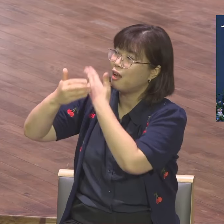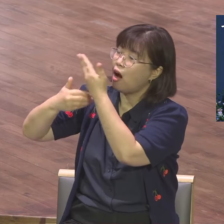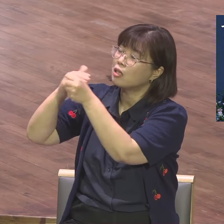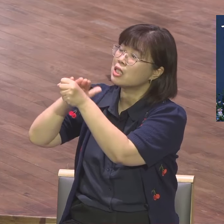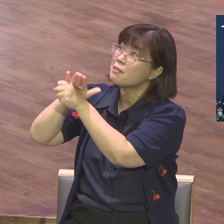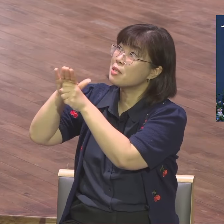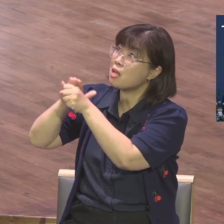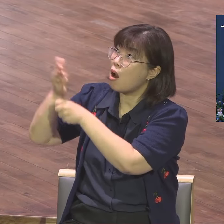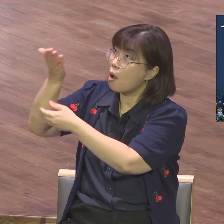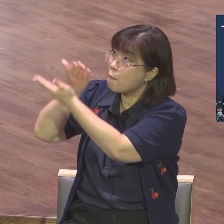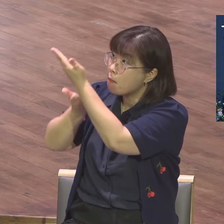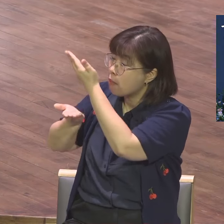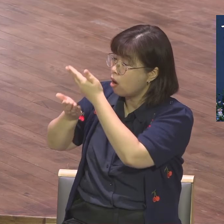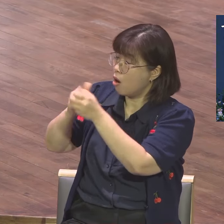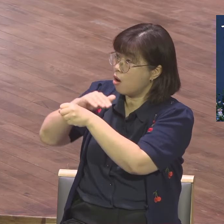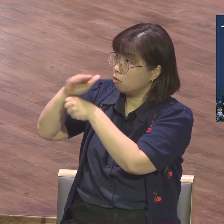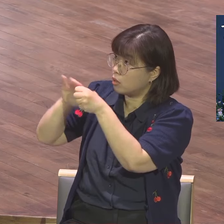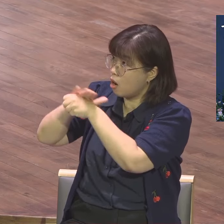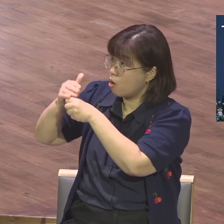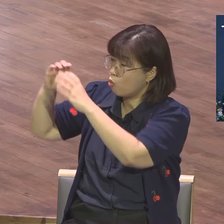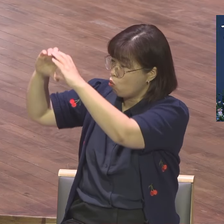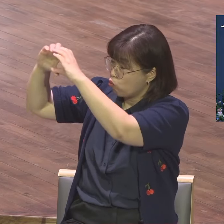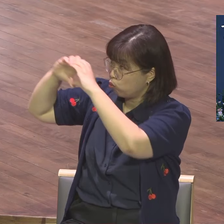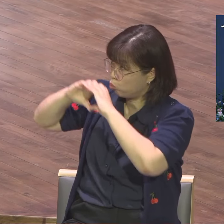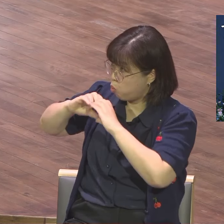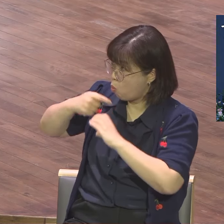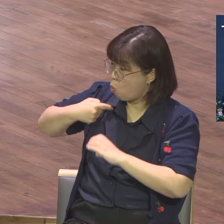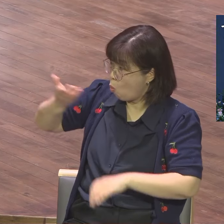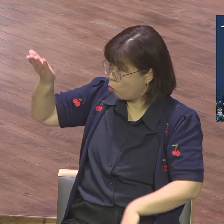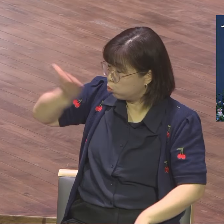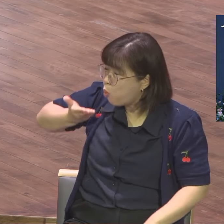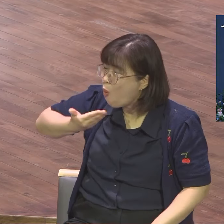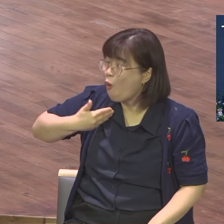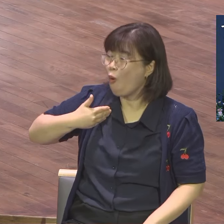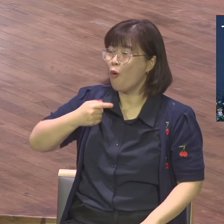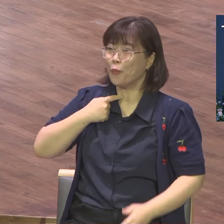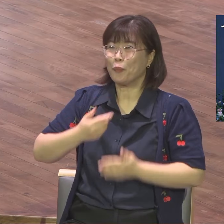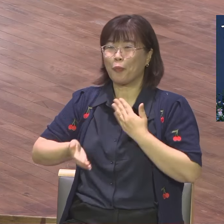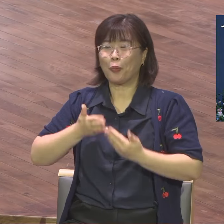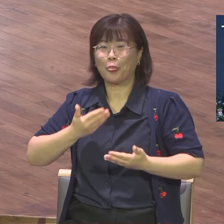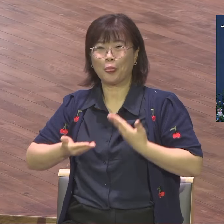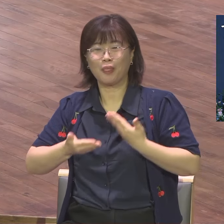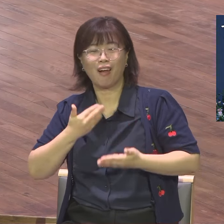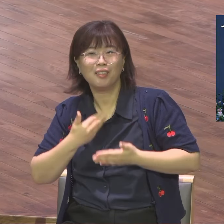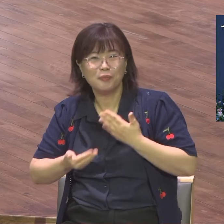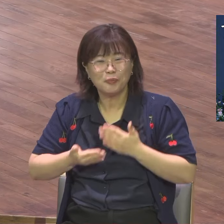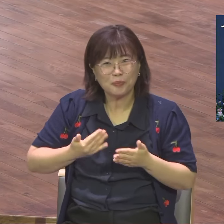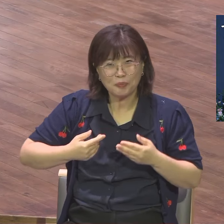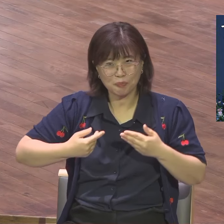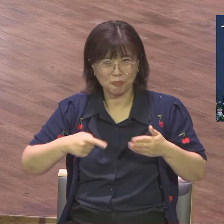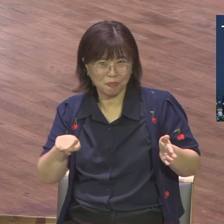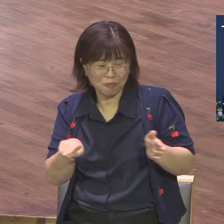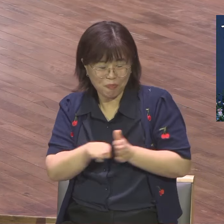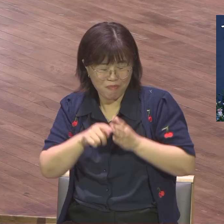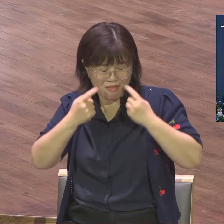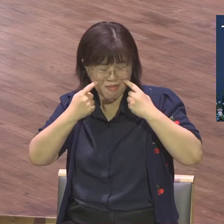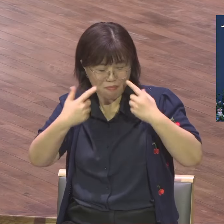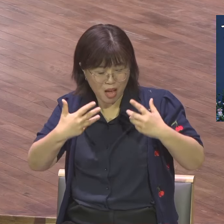이 성경적 신앙생활, 이 보름, 말씀이 살아 역사하는 실제적인 그